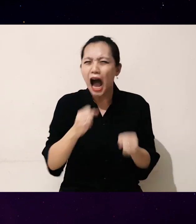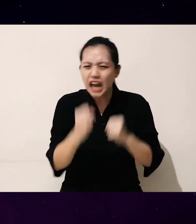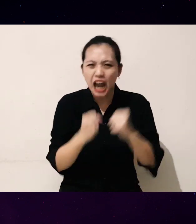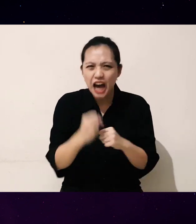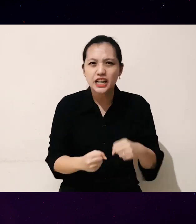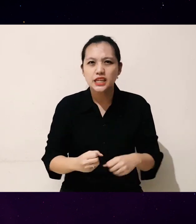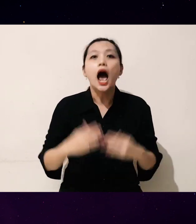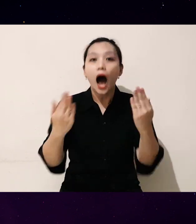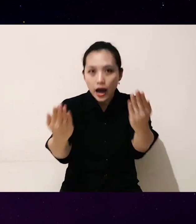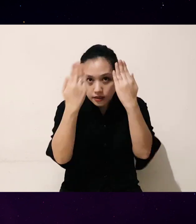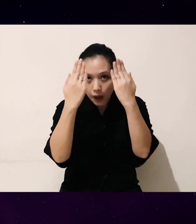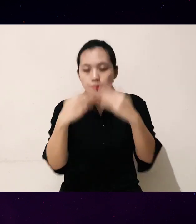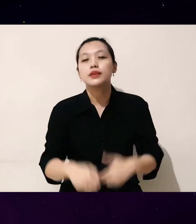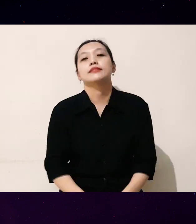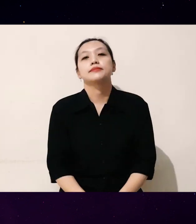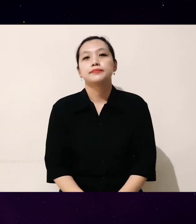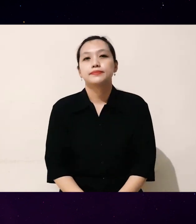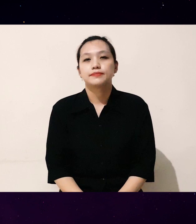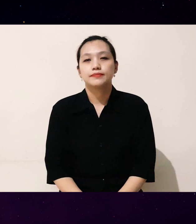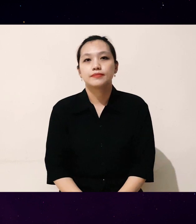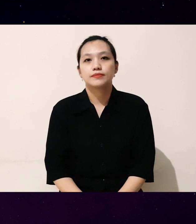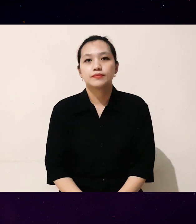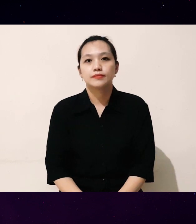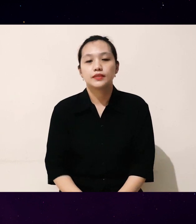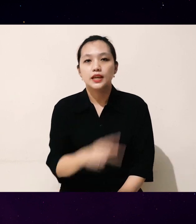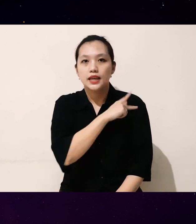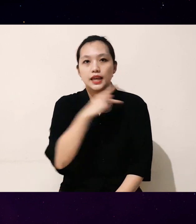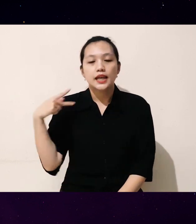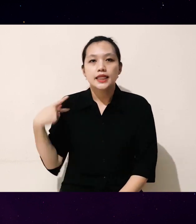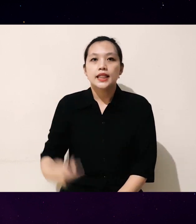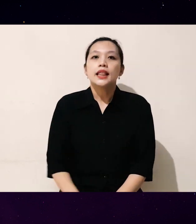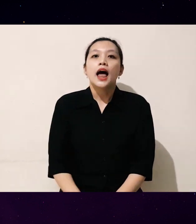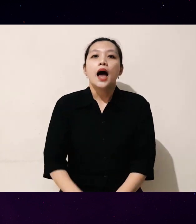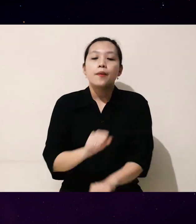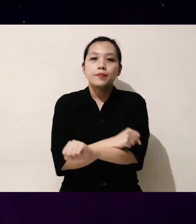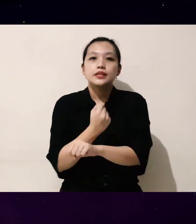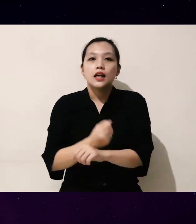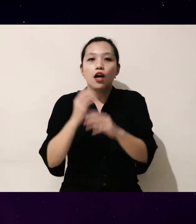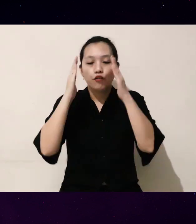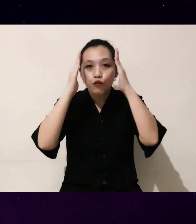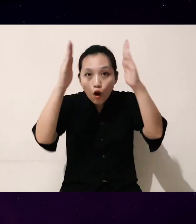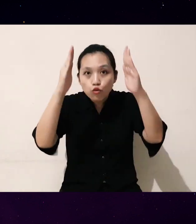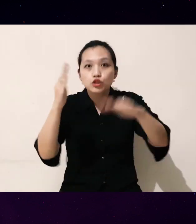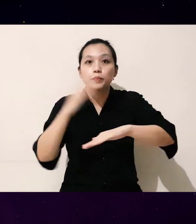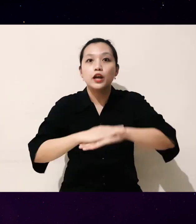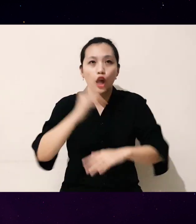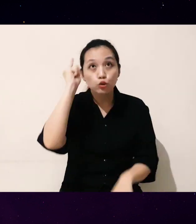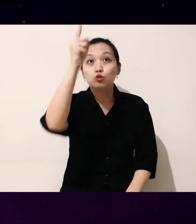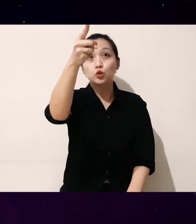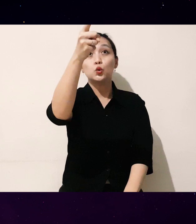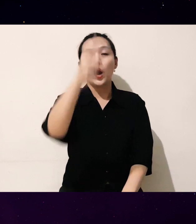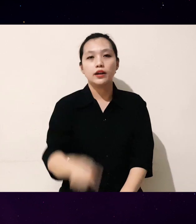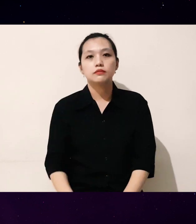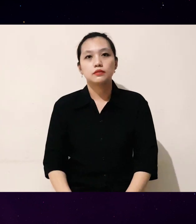postur berlari yang benar adalah postur yang tidak menyia-nyiakan kesempatan. Kita dapat melihat dan fokus